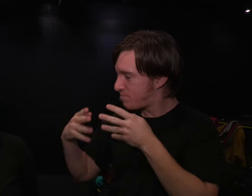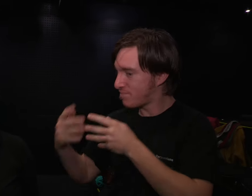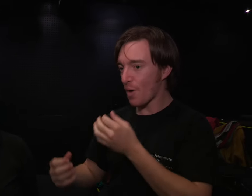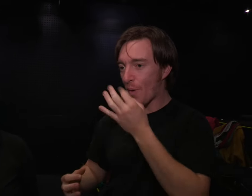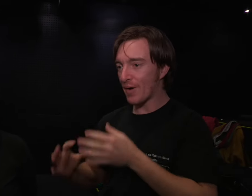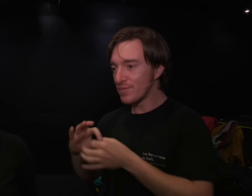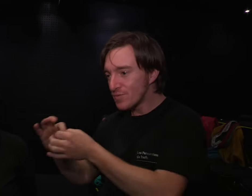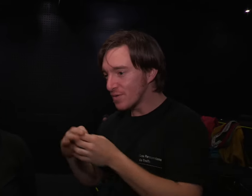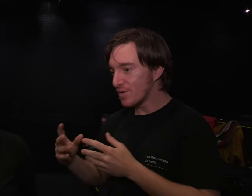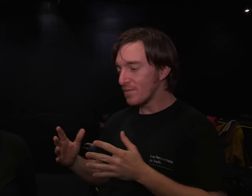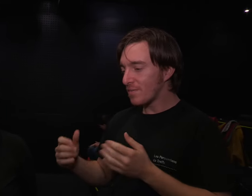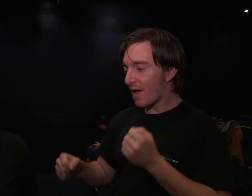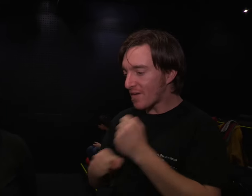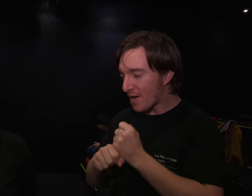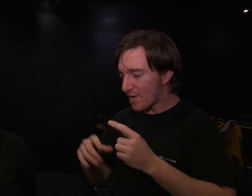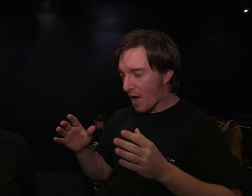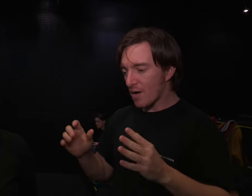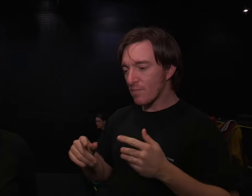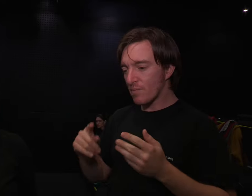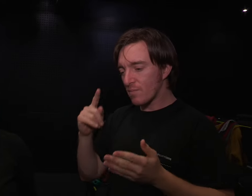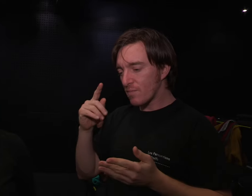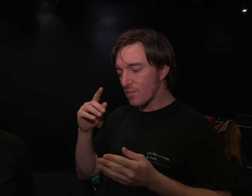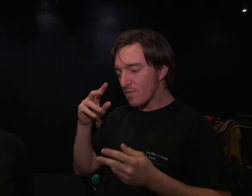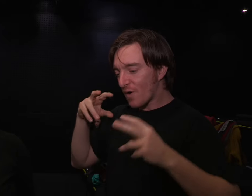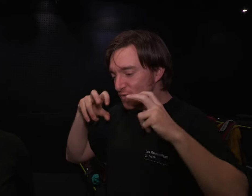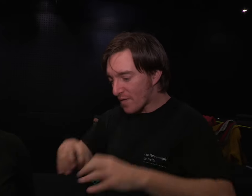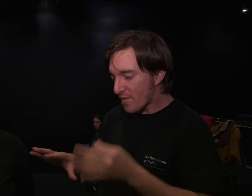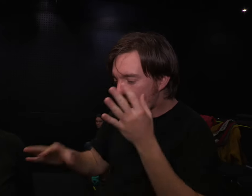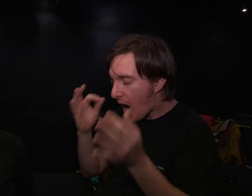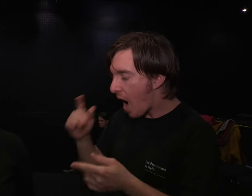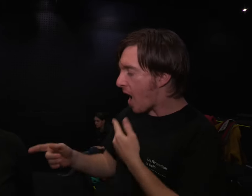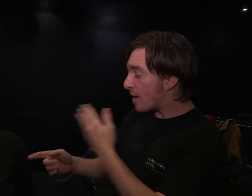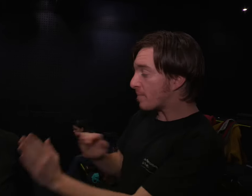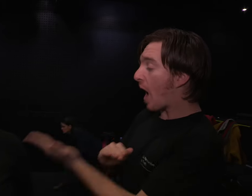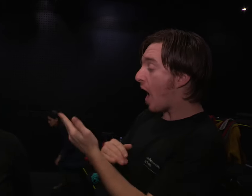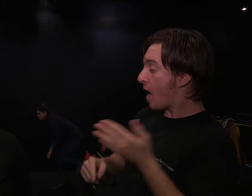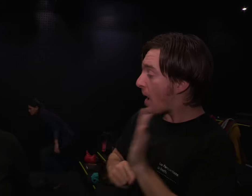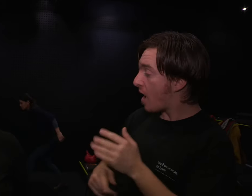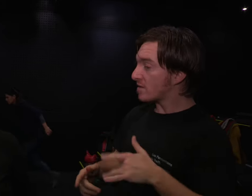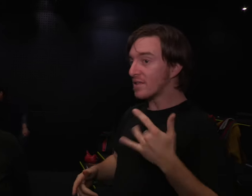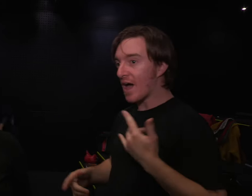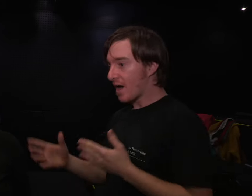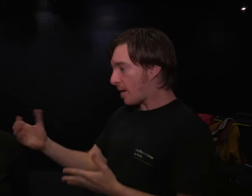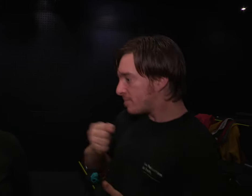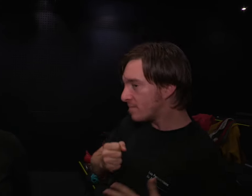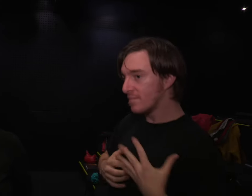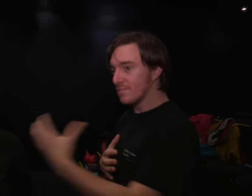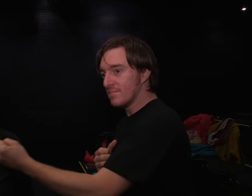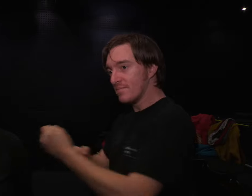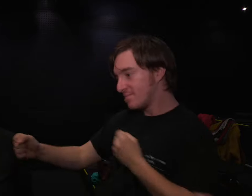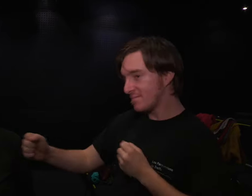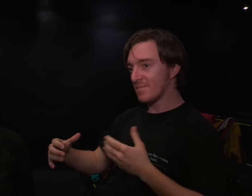dans la proposition. Et on prend chez l'un, chez l'autre, et on arrive à se mettre à la place l'un de l'autre.